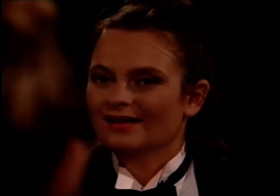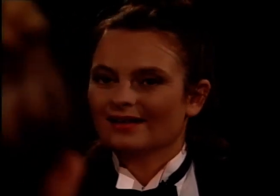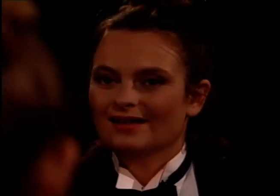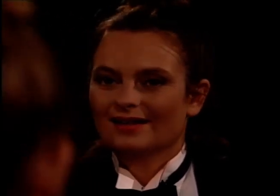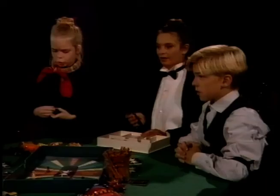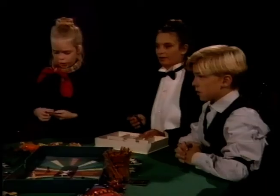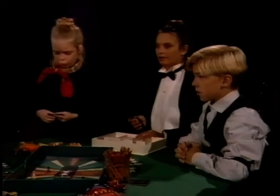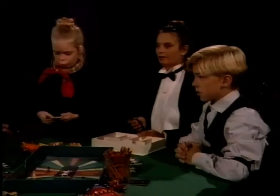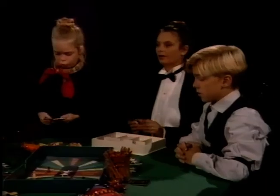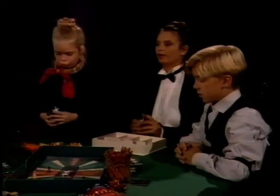Det är